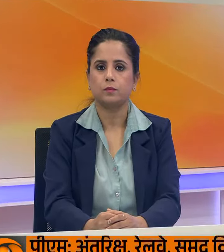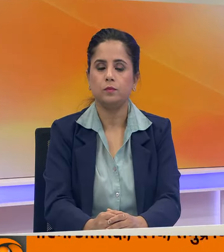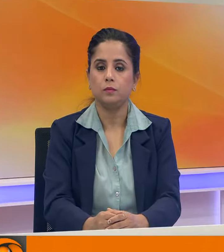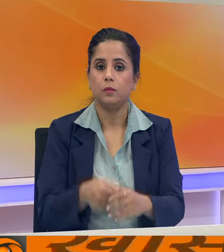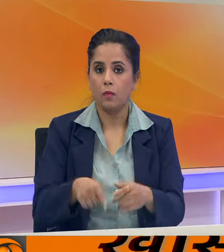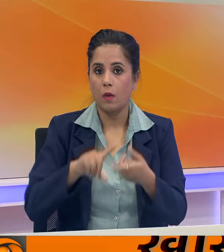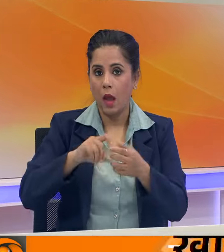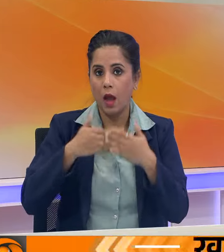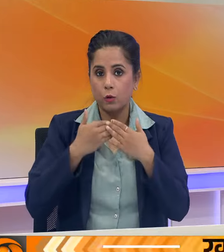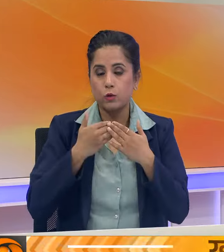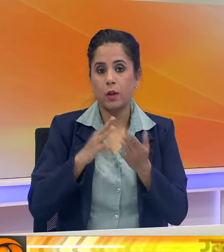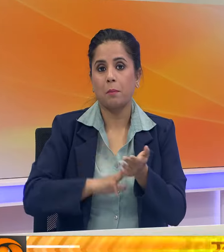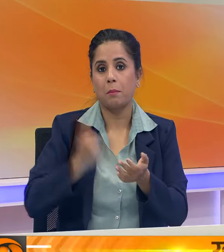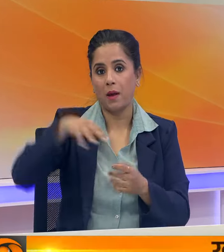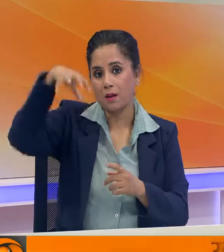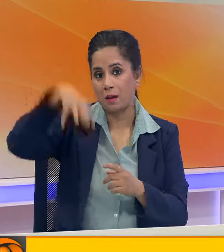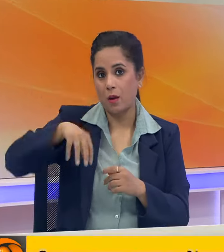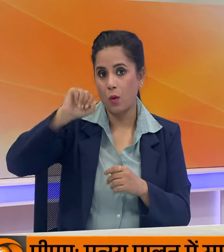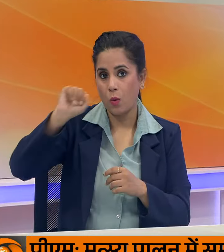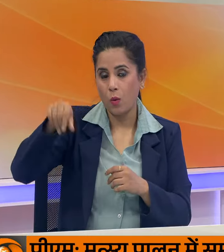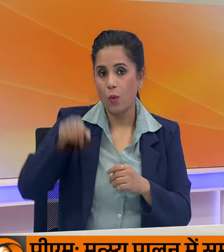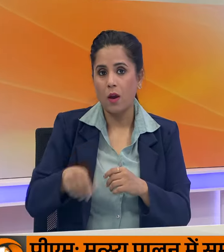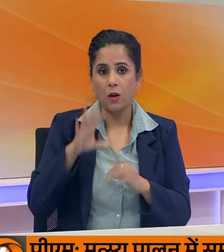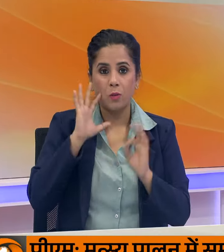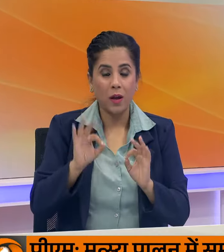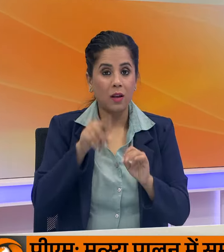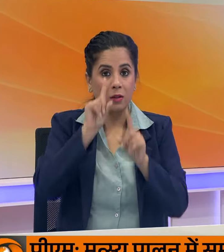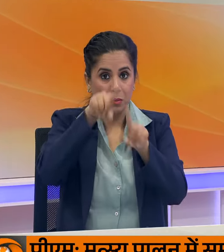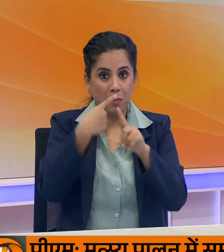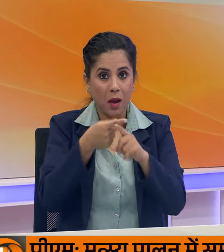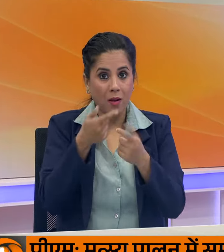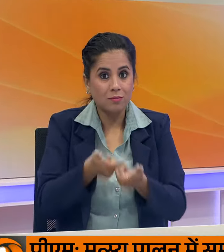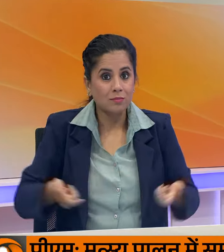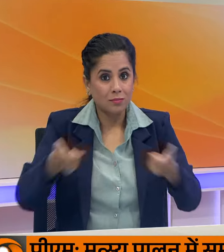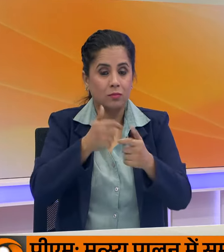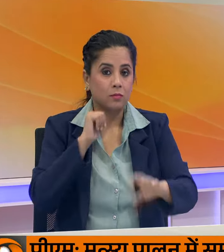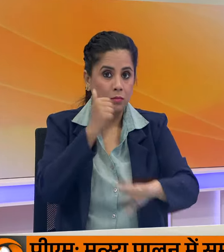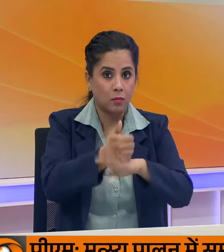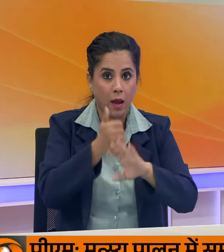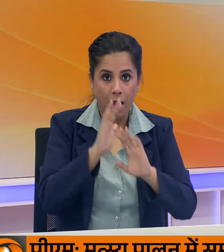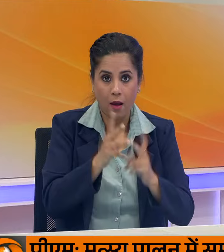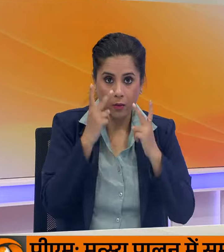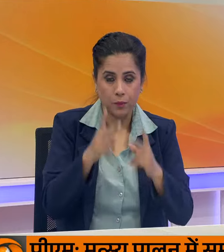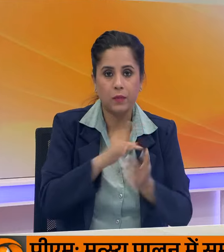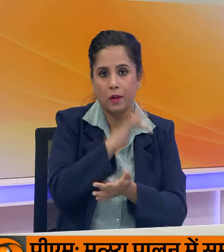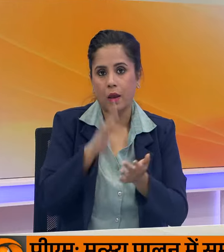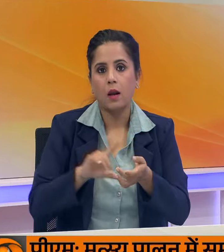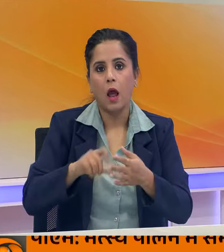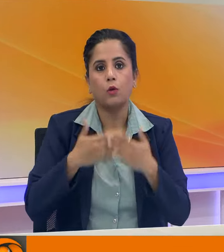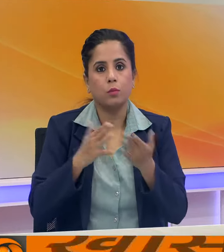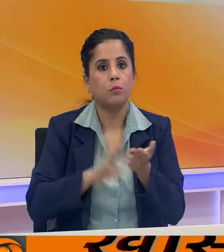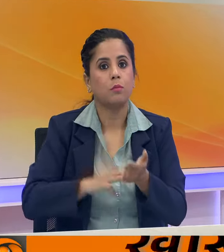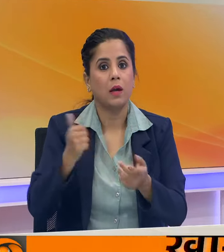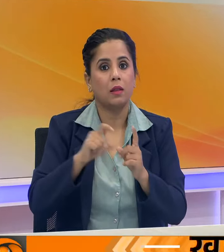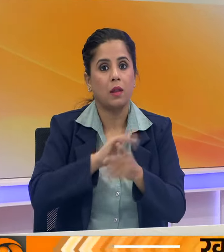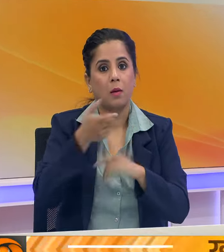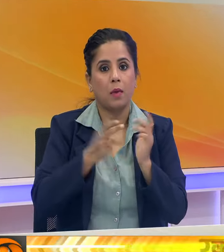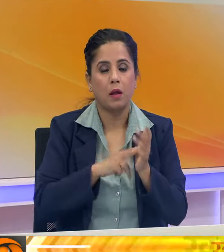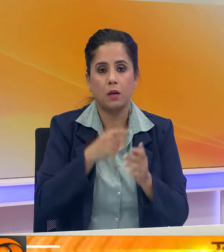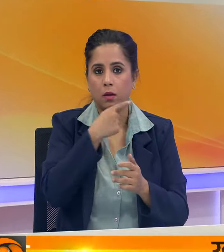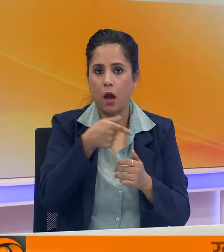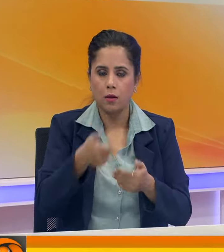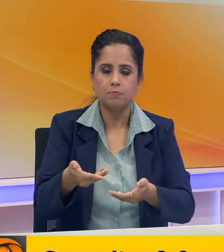और शिक्षा मंत्रालय की ओर से गठित विशेषज्ञों की इस उच्चस्तरीय समिति के गठन का केंद्रीय शिक्षा मंत्री धर्मेंद्र